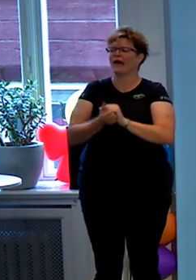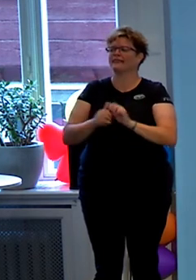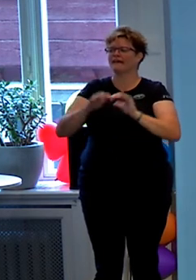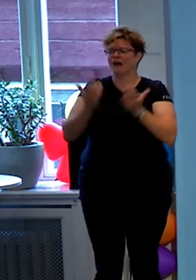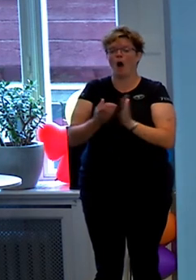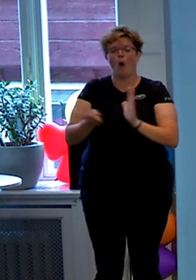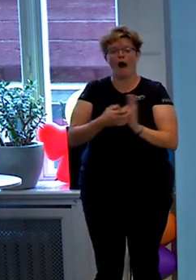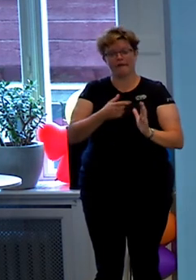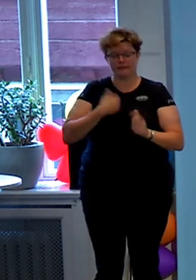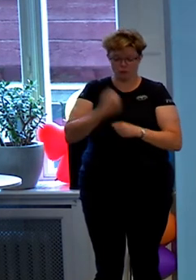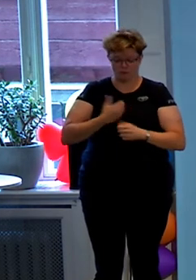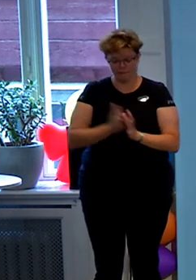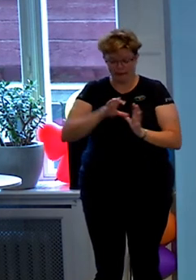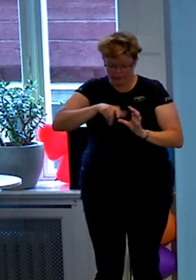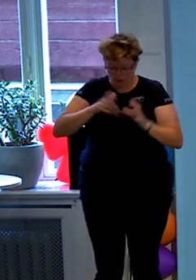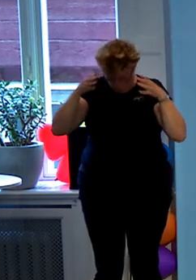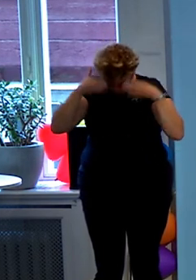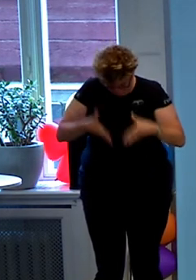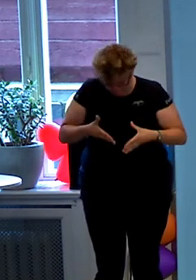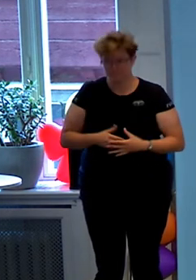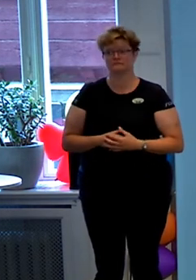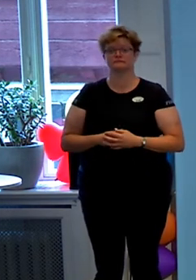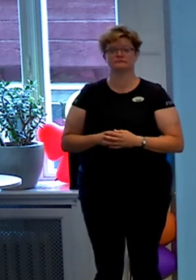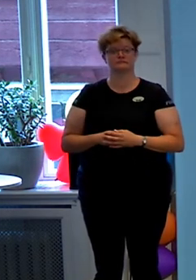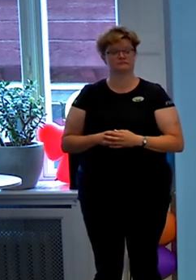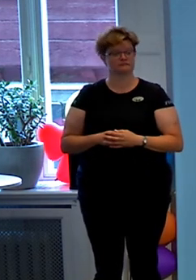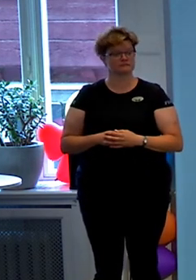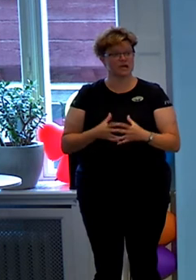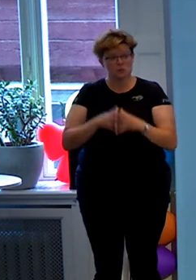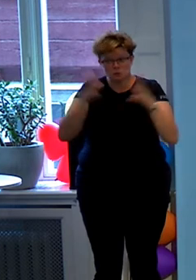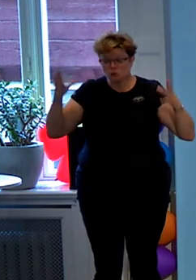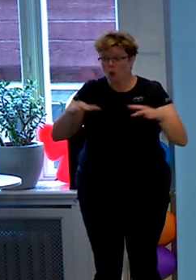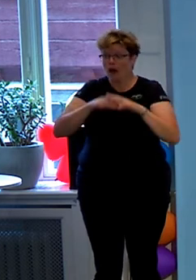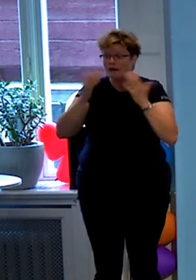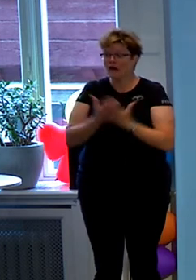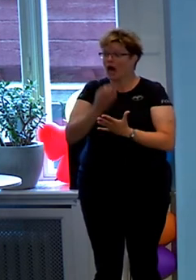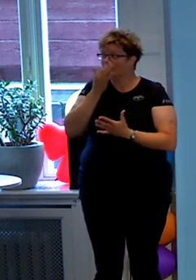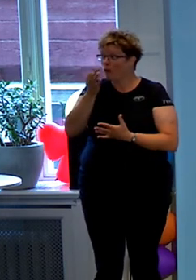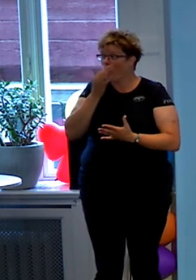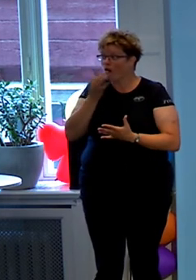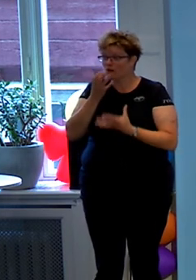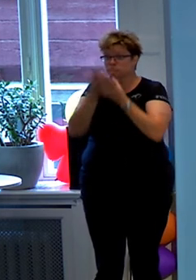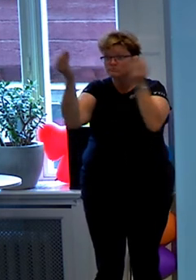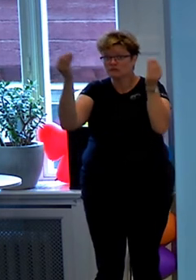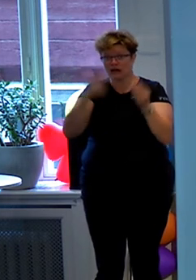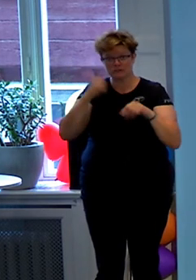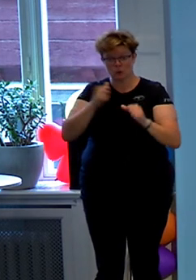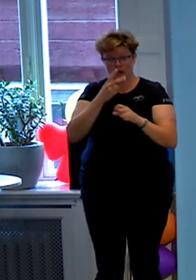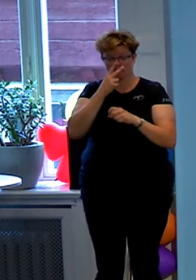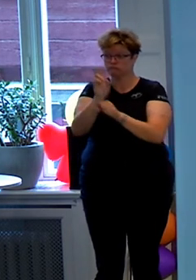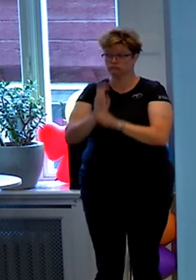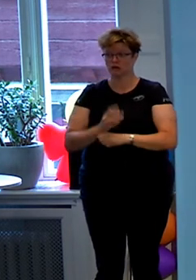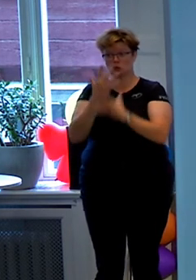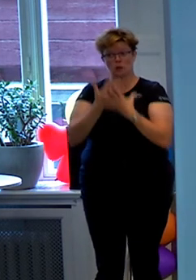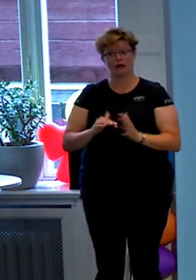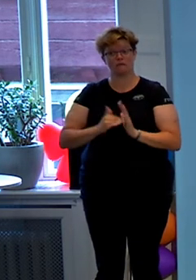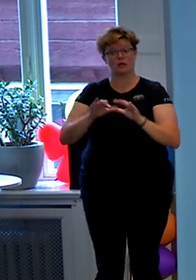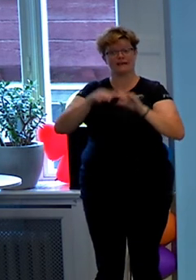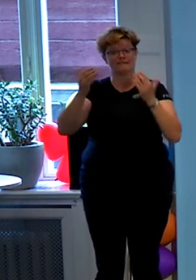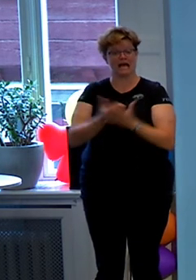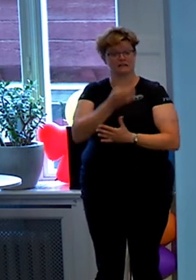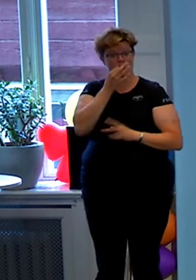att vi håller på med något regionalt, att de stora världsfrågorna, att vi borde se över strukturen utifrån det